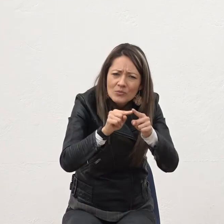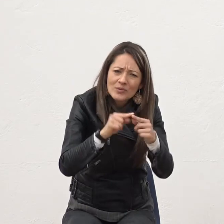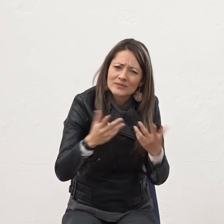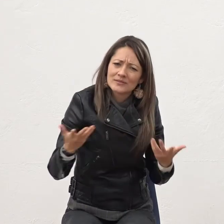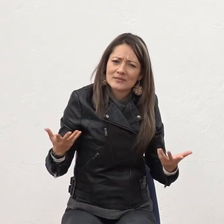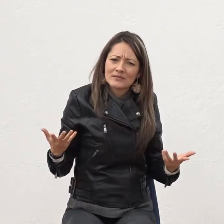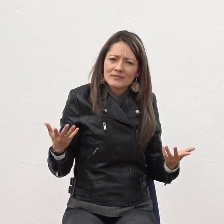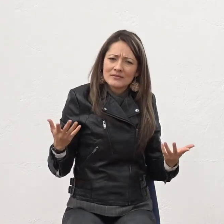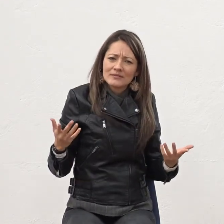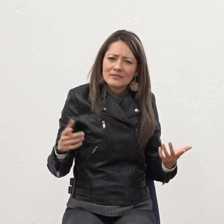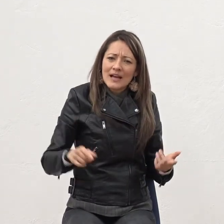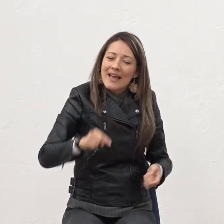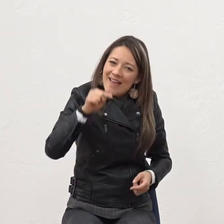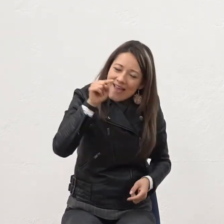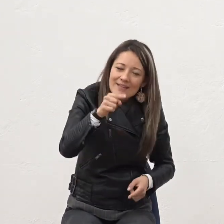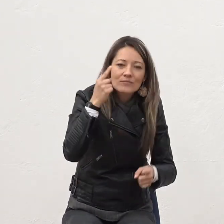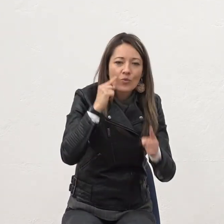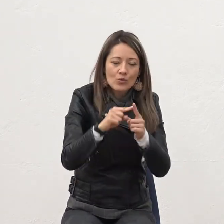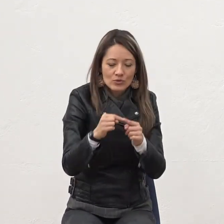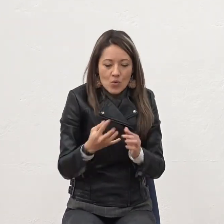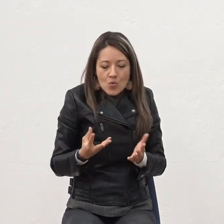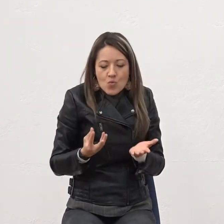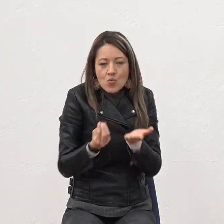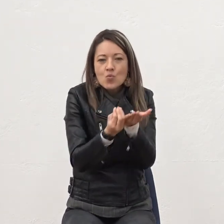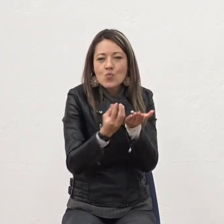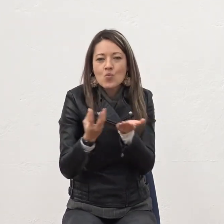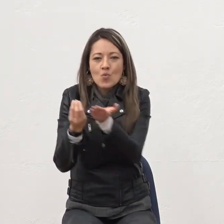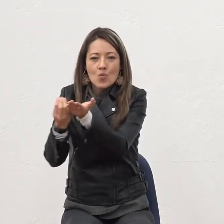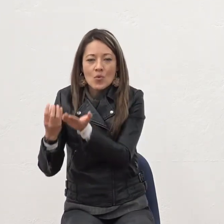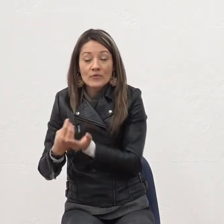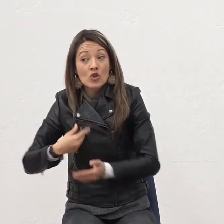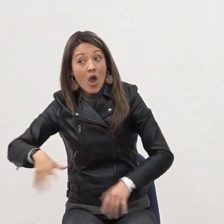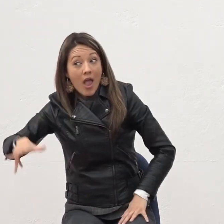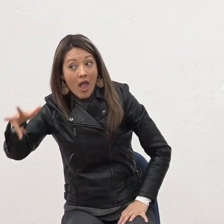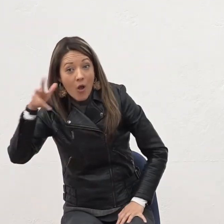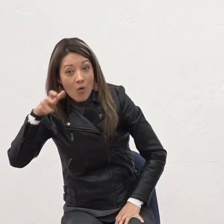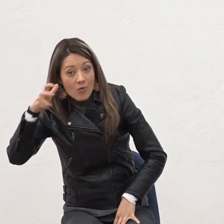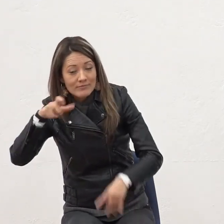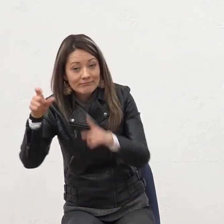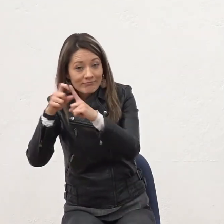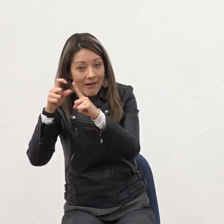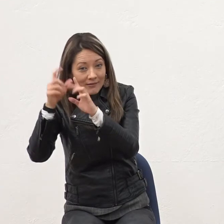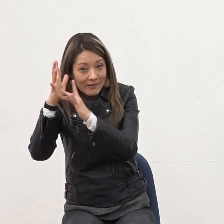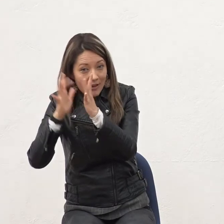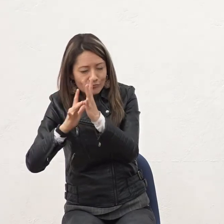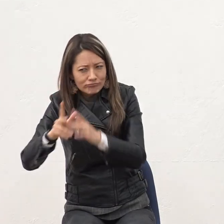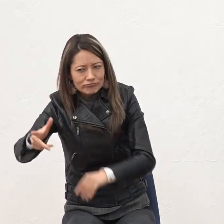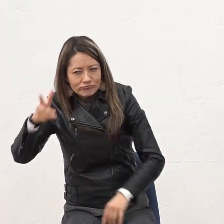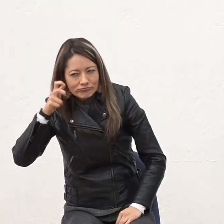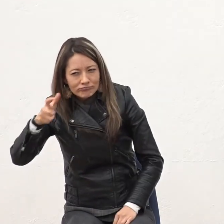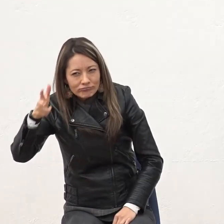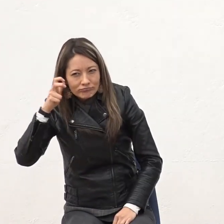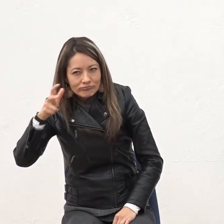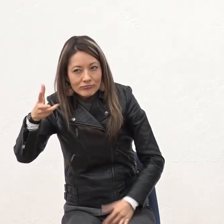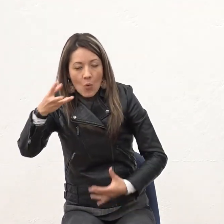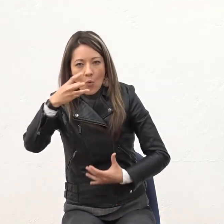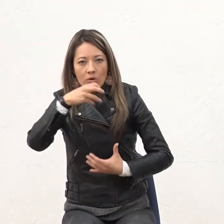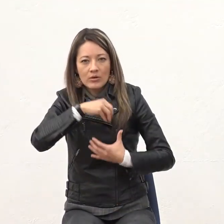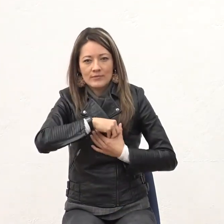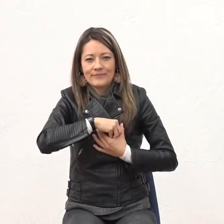¿No es el propósito de los grupos? Si yo escucho las palabras de Jesús, si llegan a mi